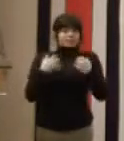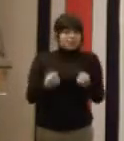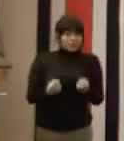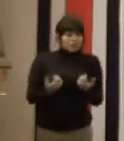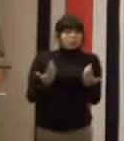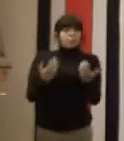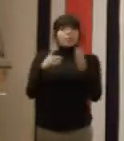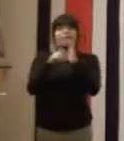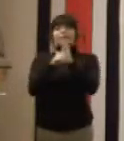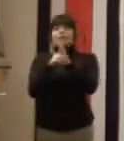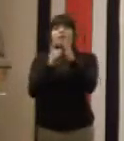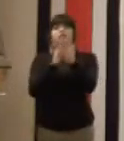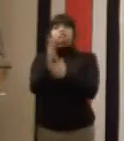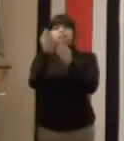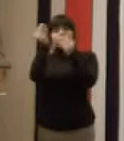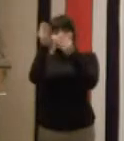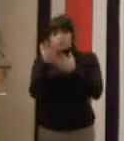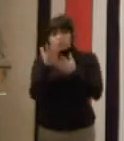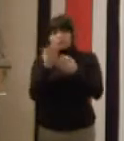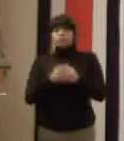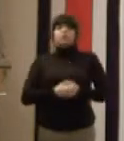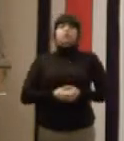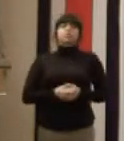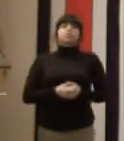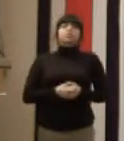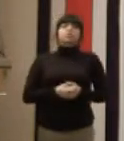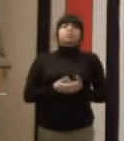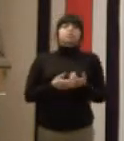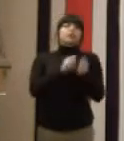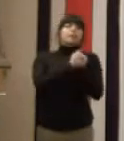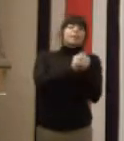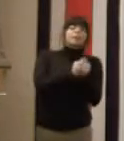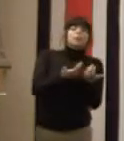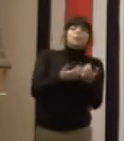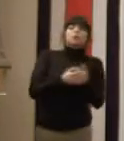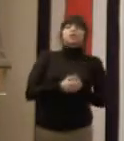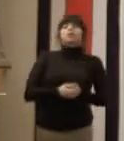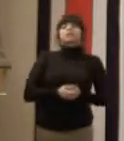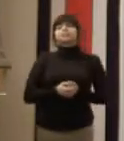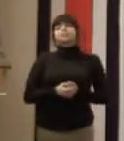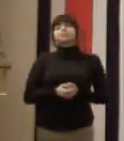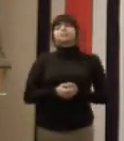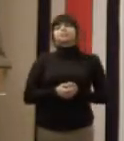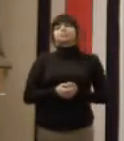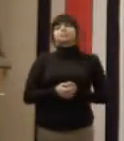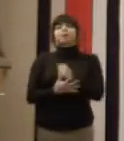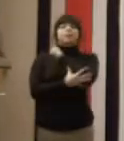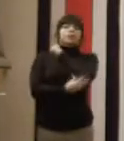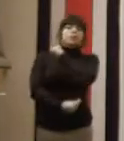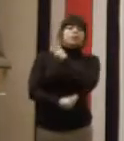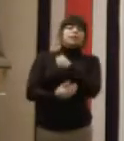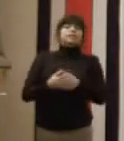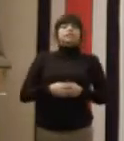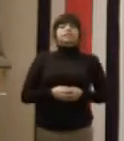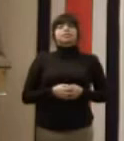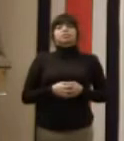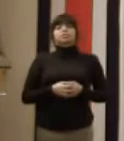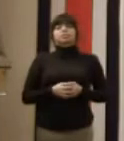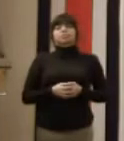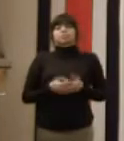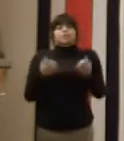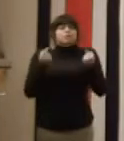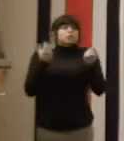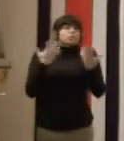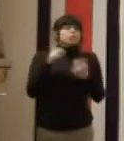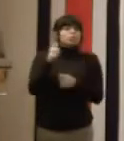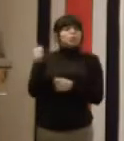el derecho de acceso a la información, el deporte, la pobreza y